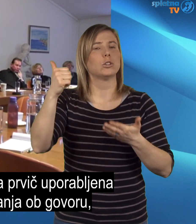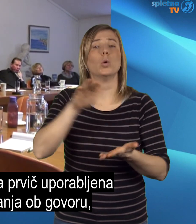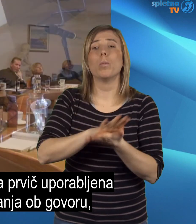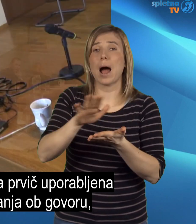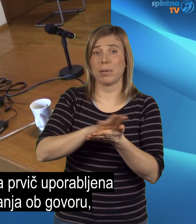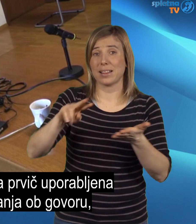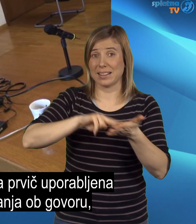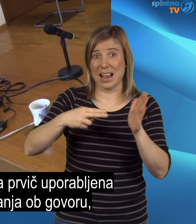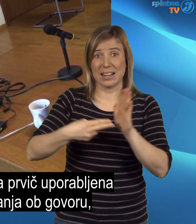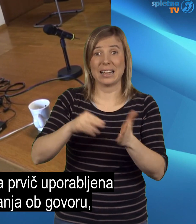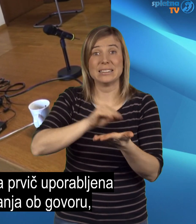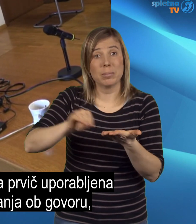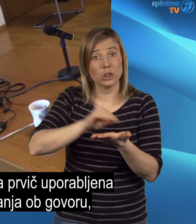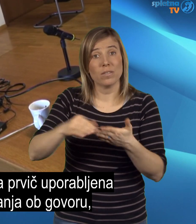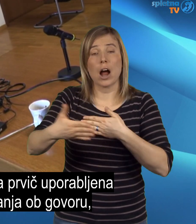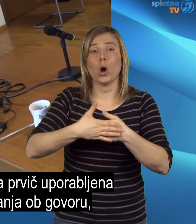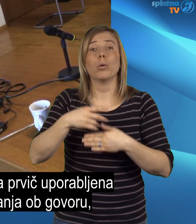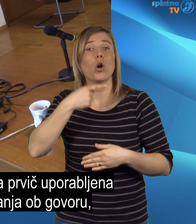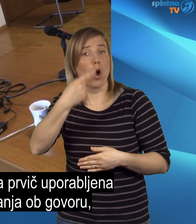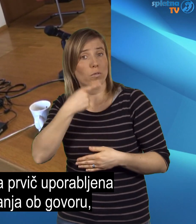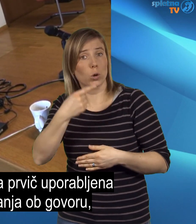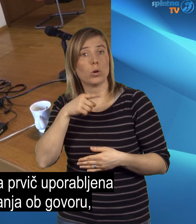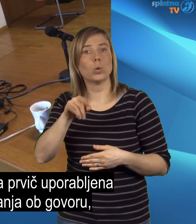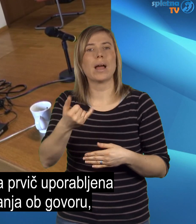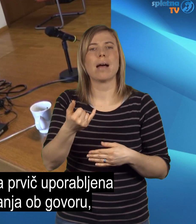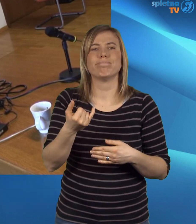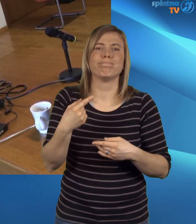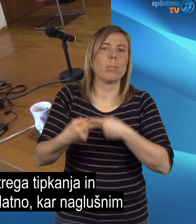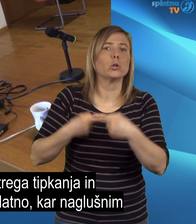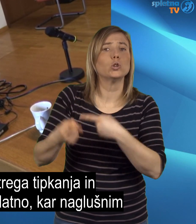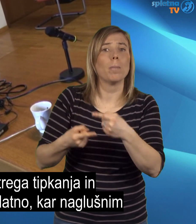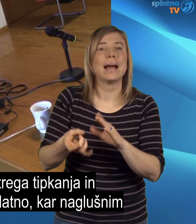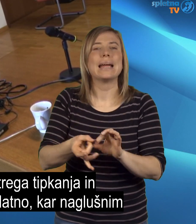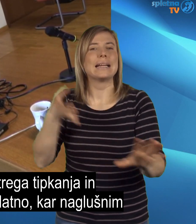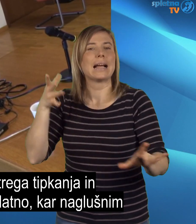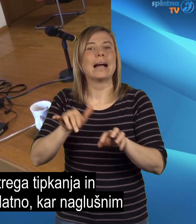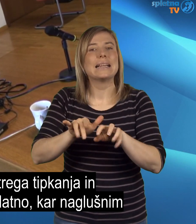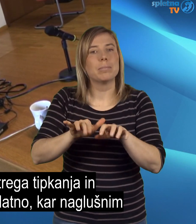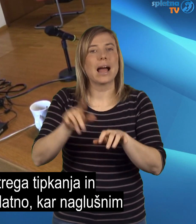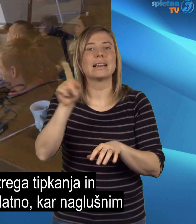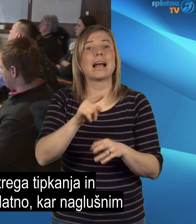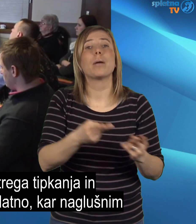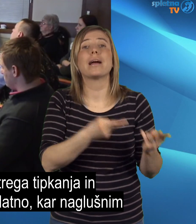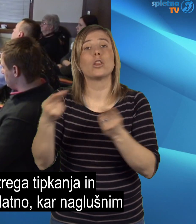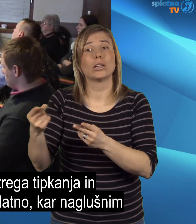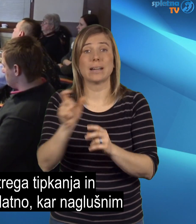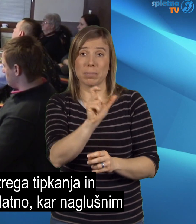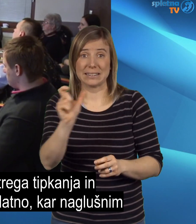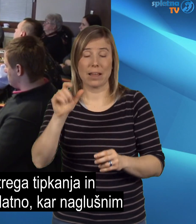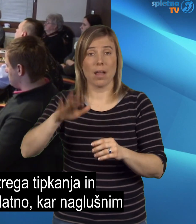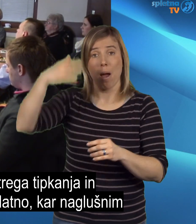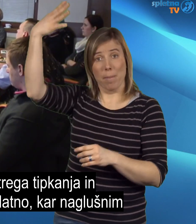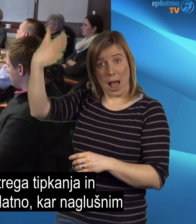prvič uporabljena tehnika zapisovanja ob govoru, to je postopek hitrega tipkanja in prenosa besede na platno,